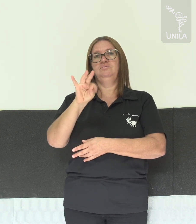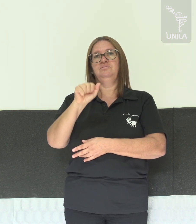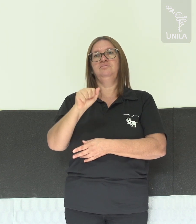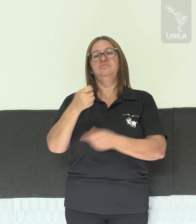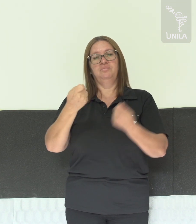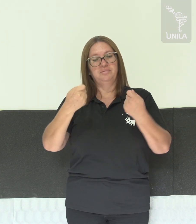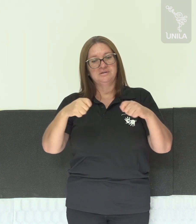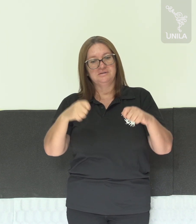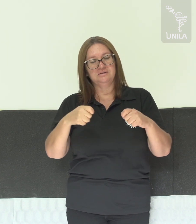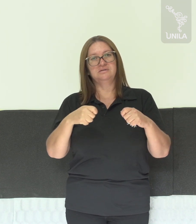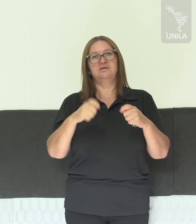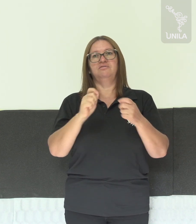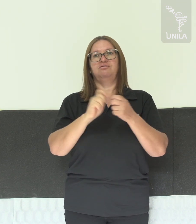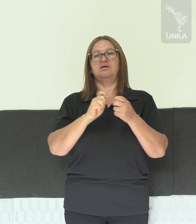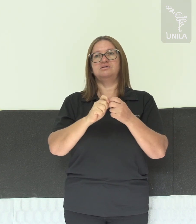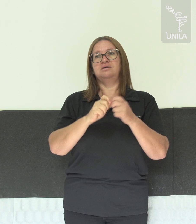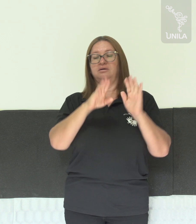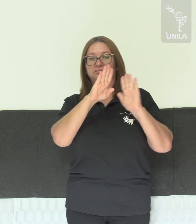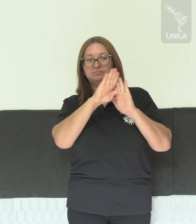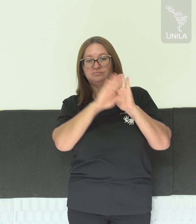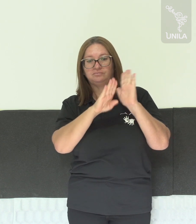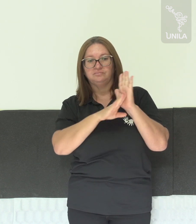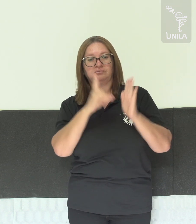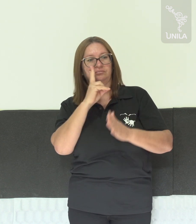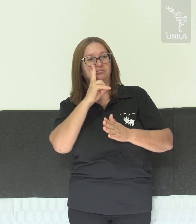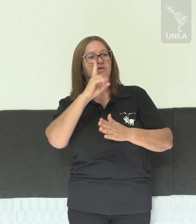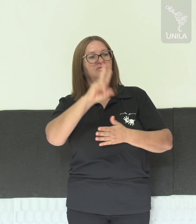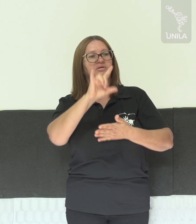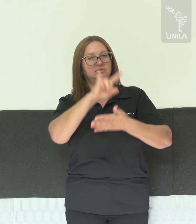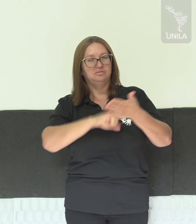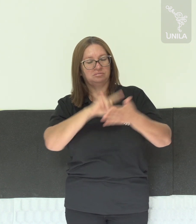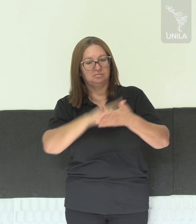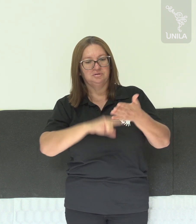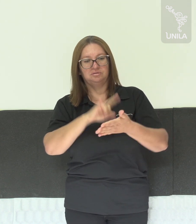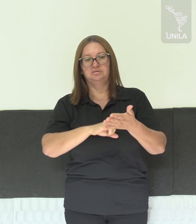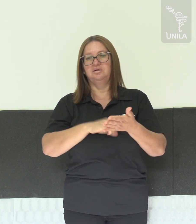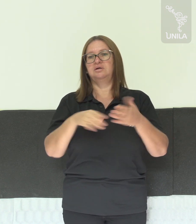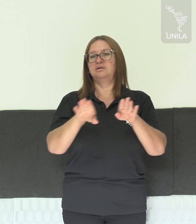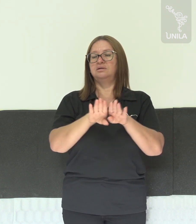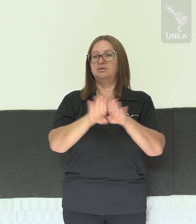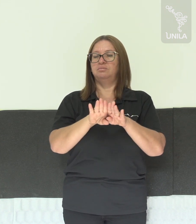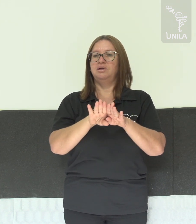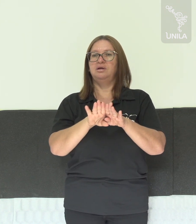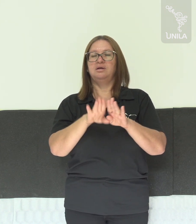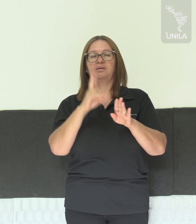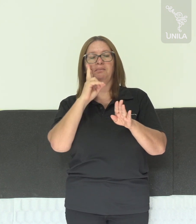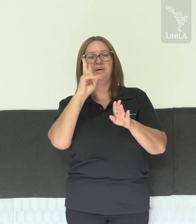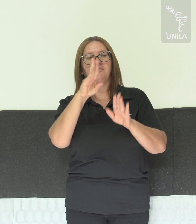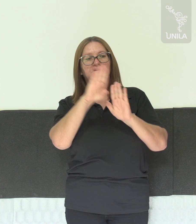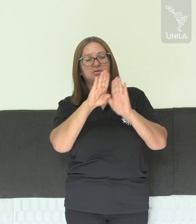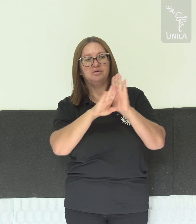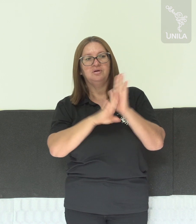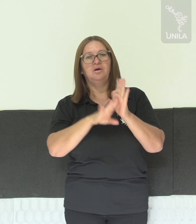deverão se submeter a procedimentos para verificação de documentação, bem como procedimentos de verificação